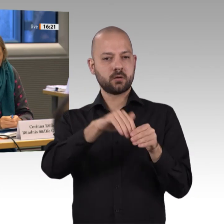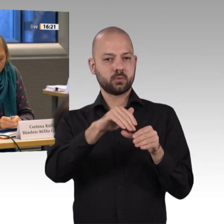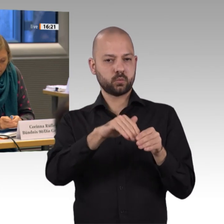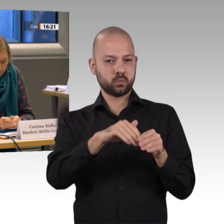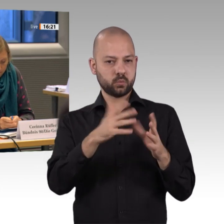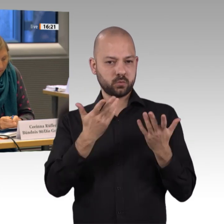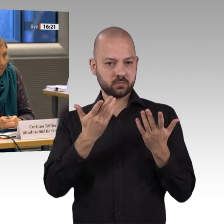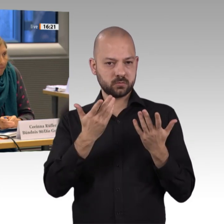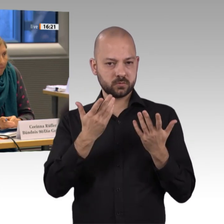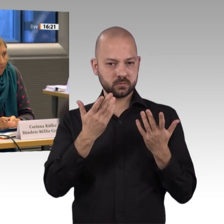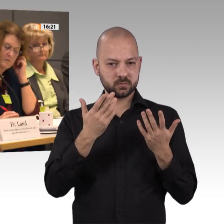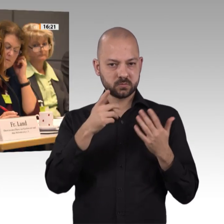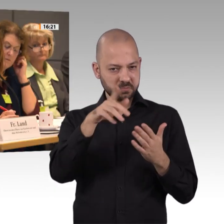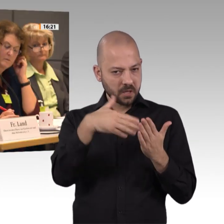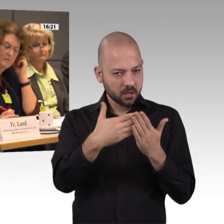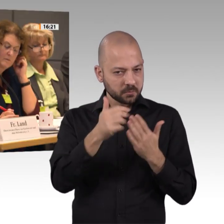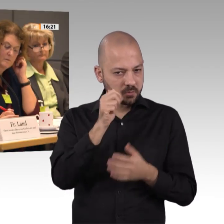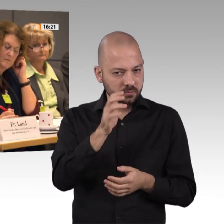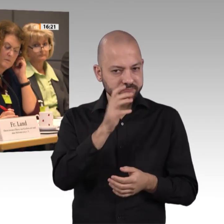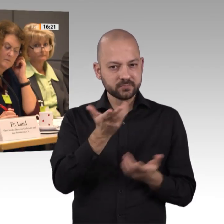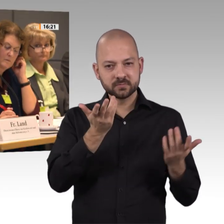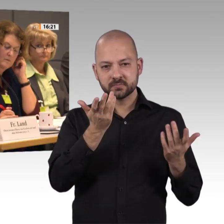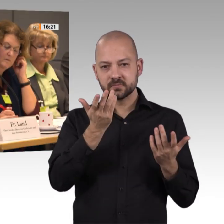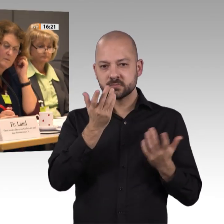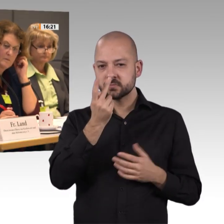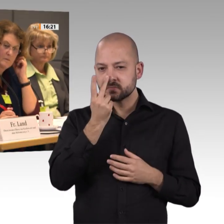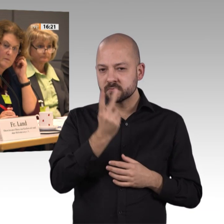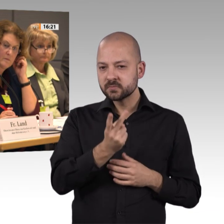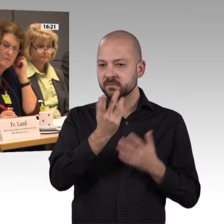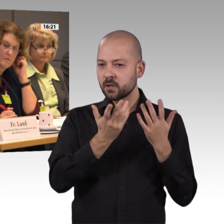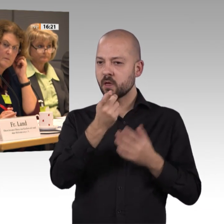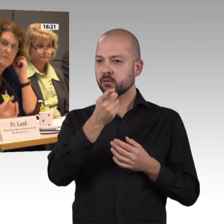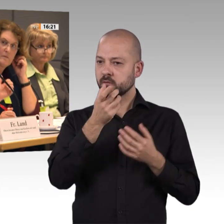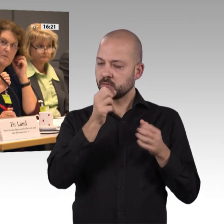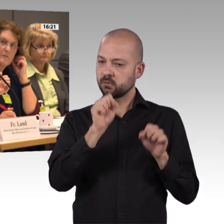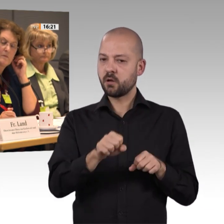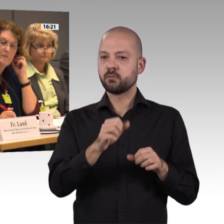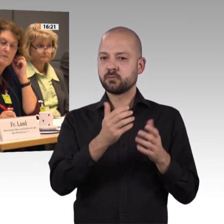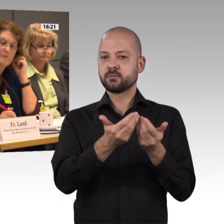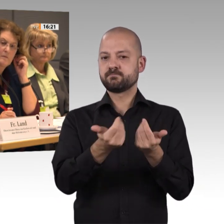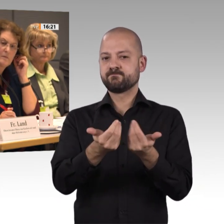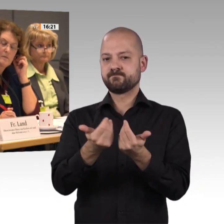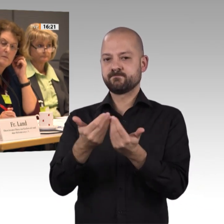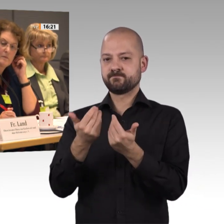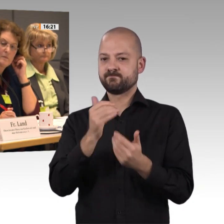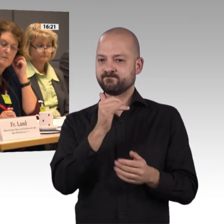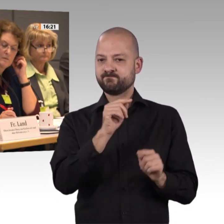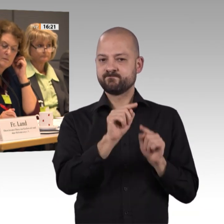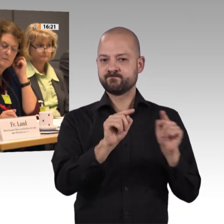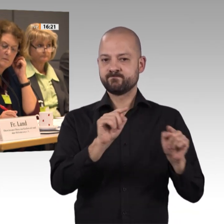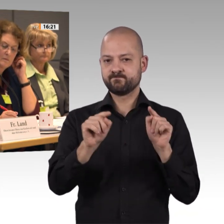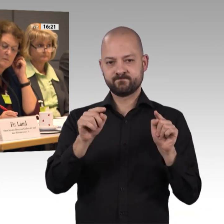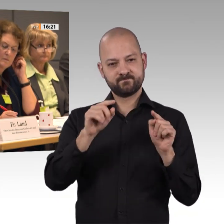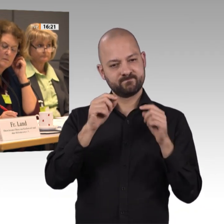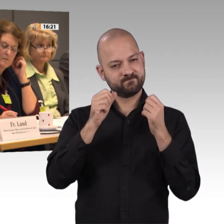bitte. Vielen Dank, Frau Rüffer, für Ihre Frage. Ich möchte zum einen an Herrn Keller anknüpfen, der vorhin ja schon gesagt hat,